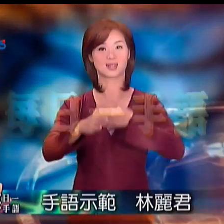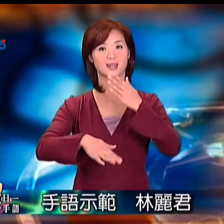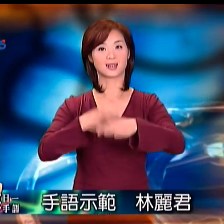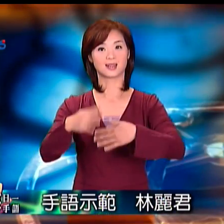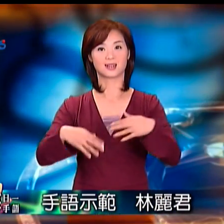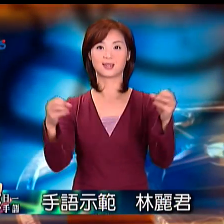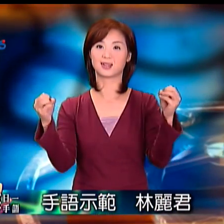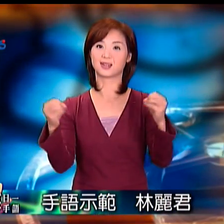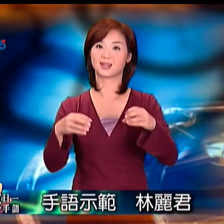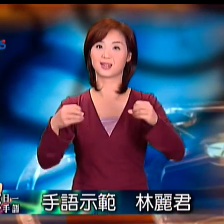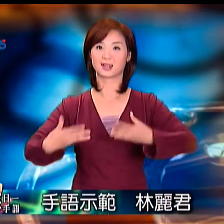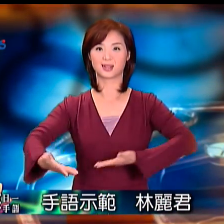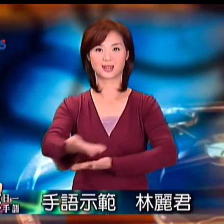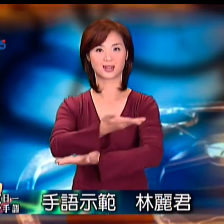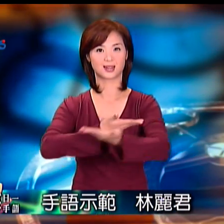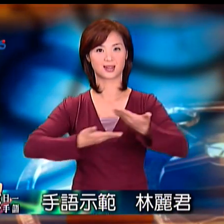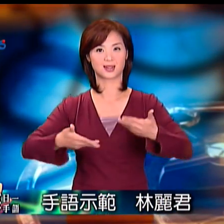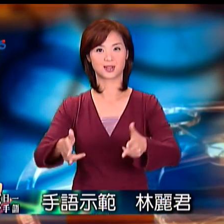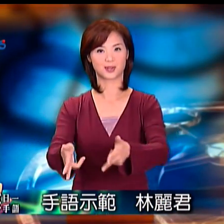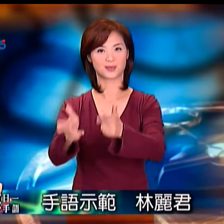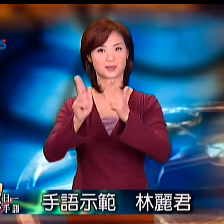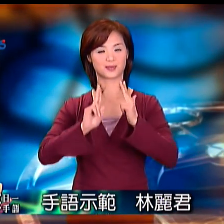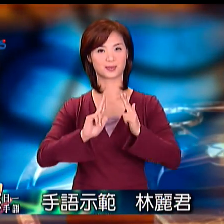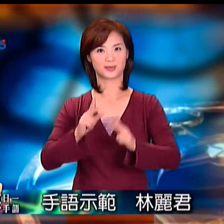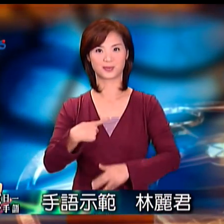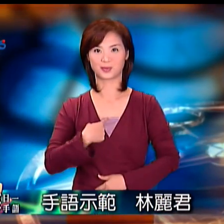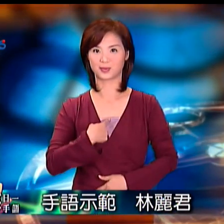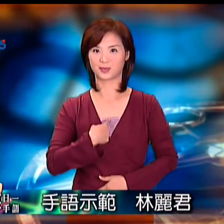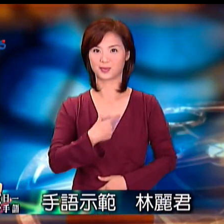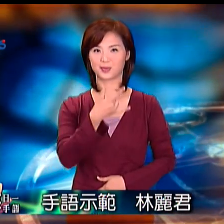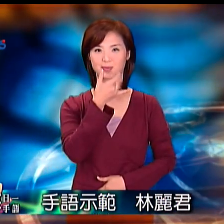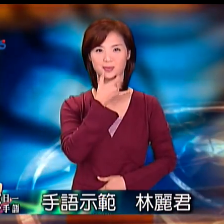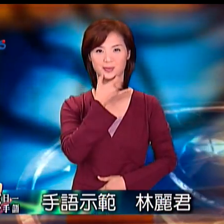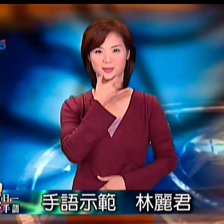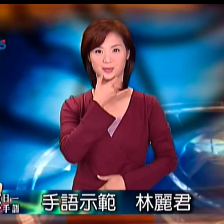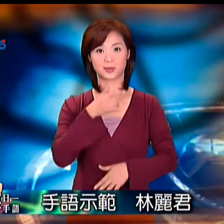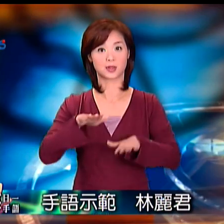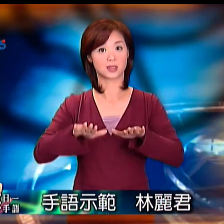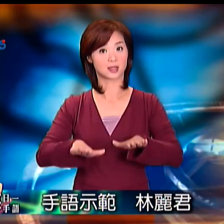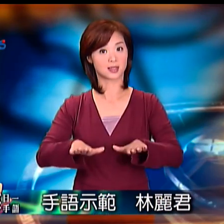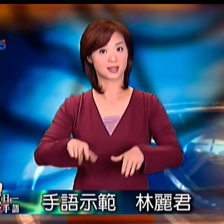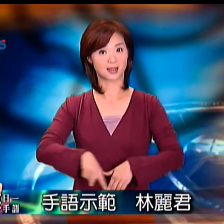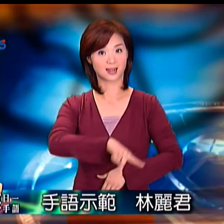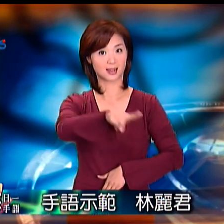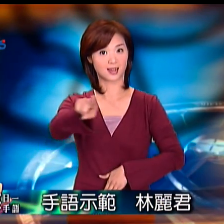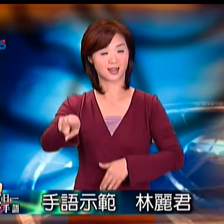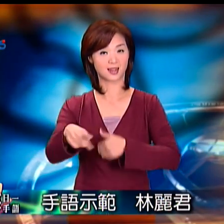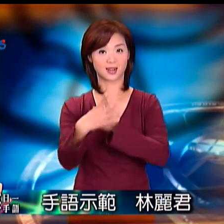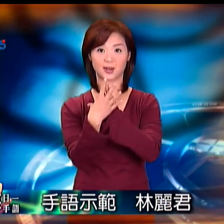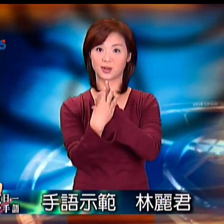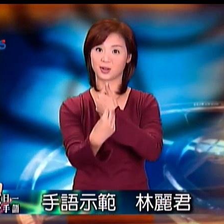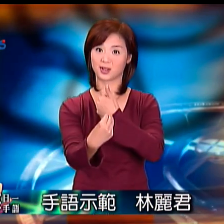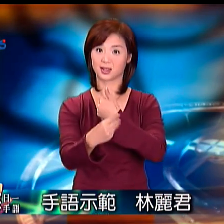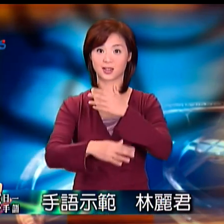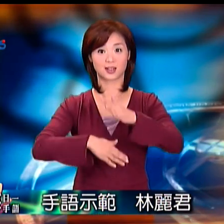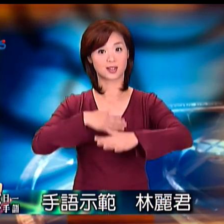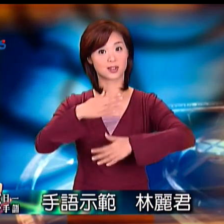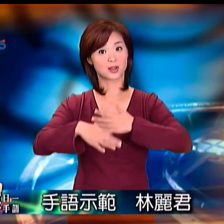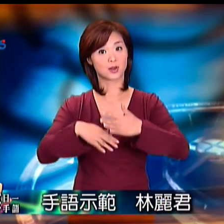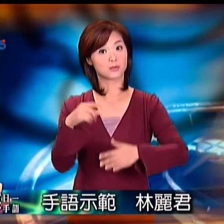动动双手，搭起无声的桥梁。我是林丽君，今天我们要来学跟生活有关的手